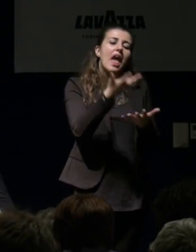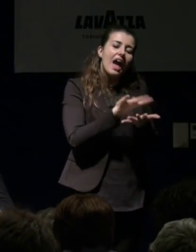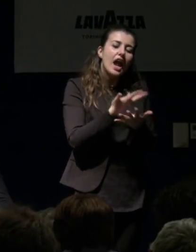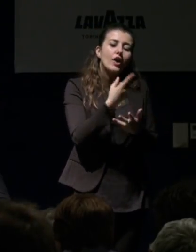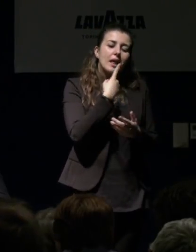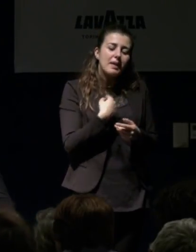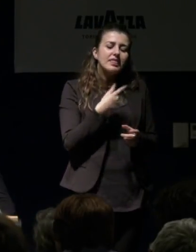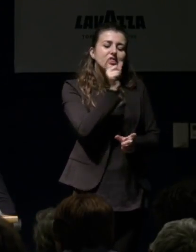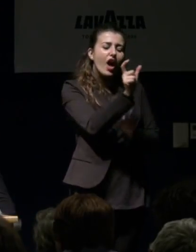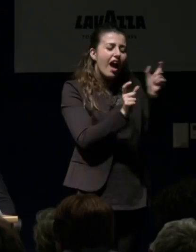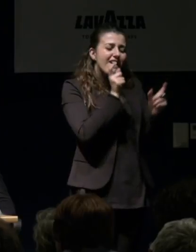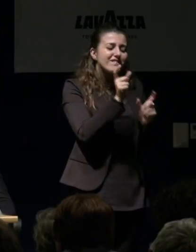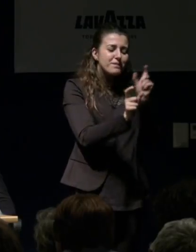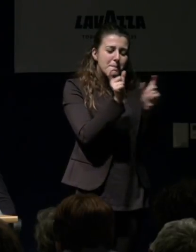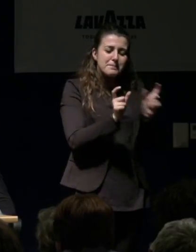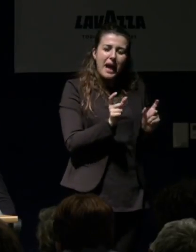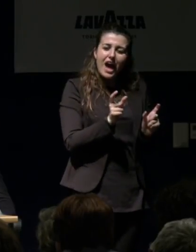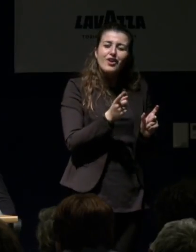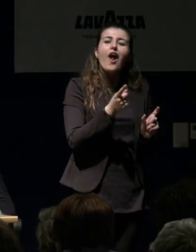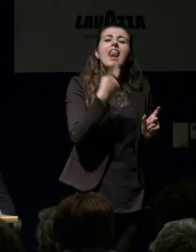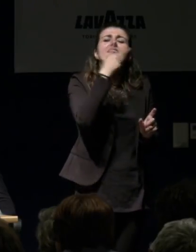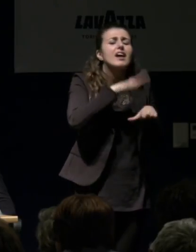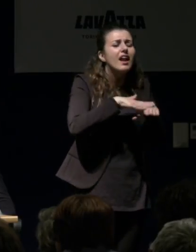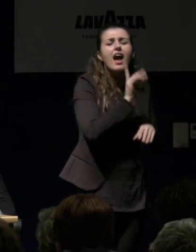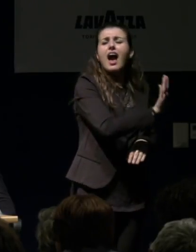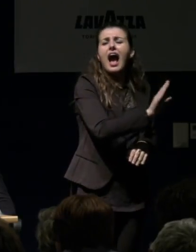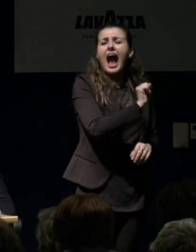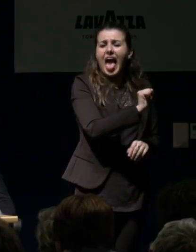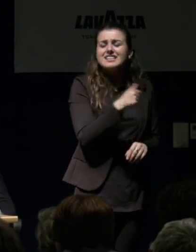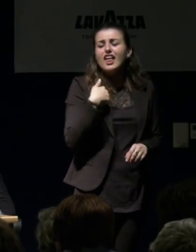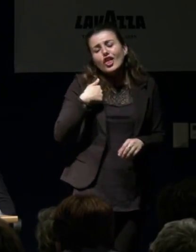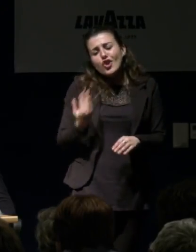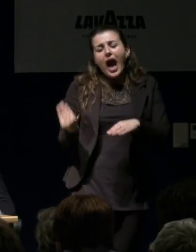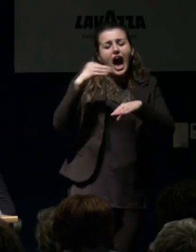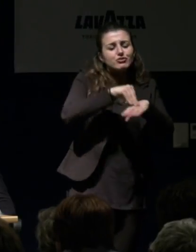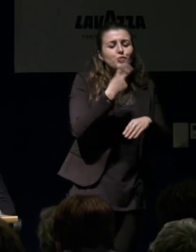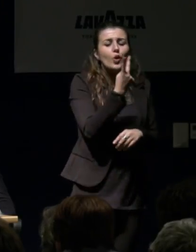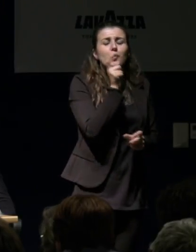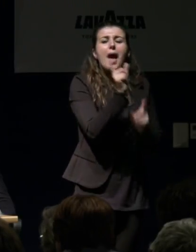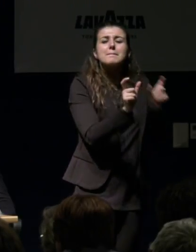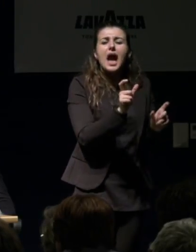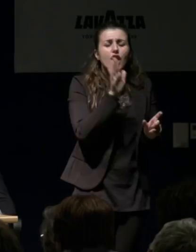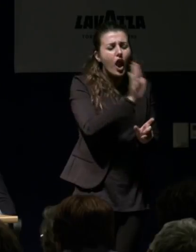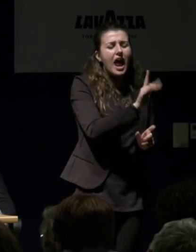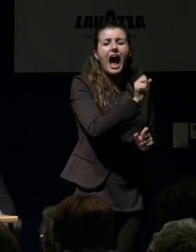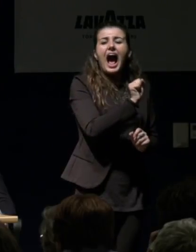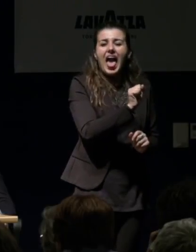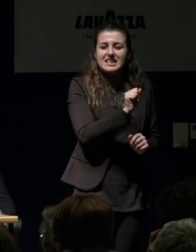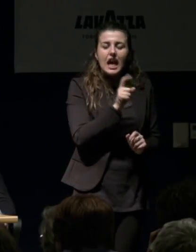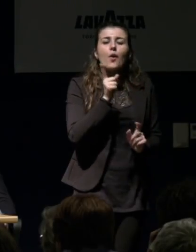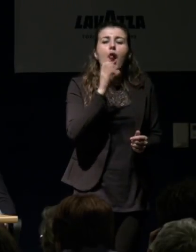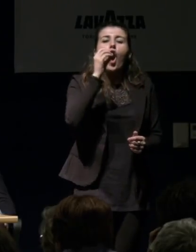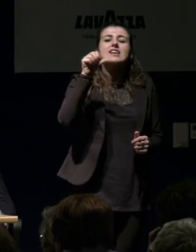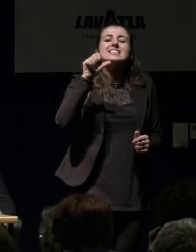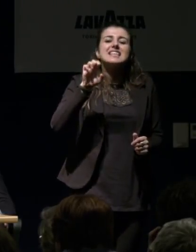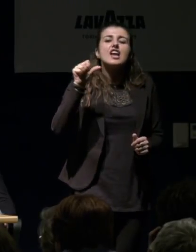delle dei vocaboli io ho aggiunto due parole almeno che sono ossessione e cura